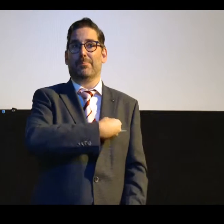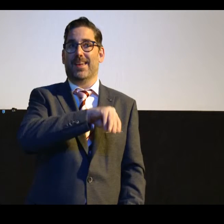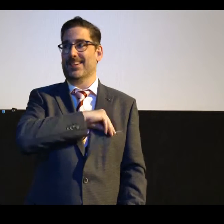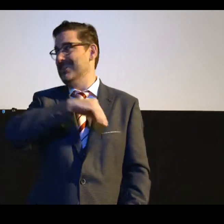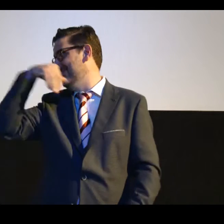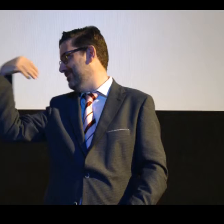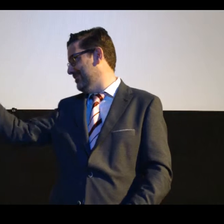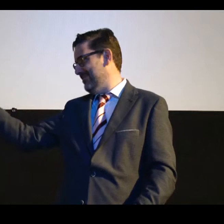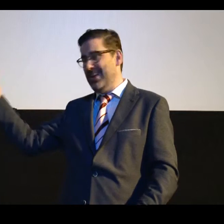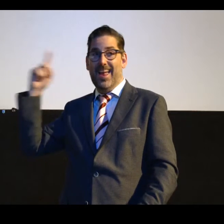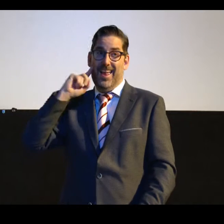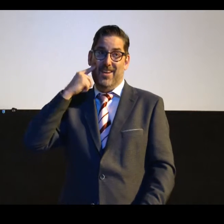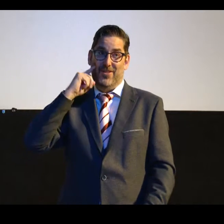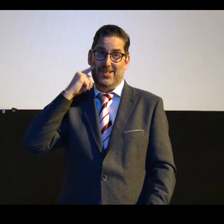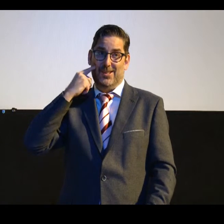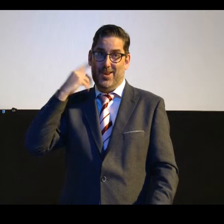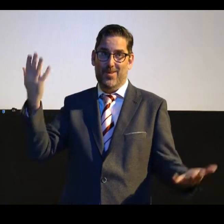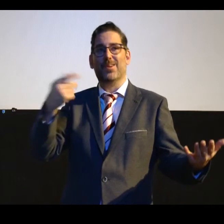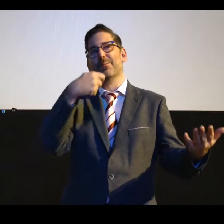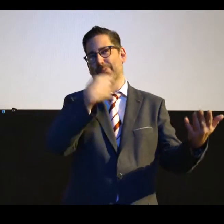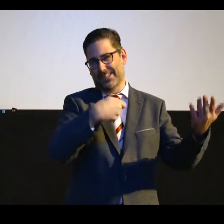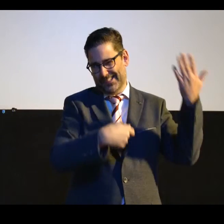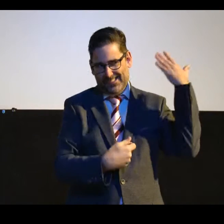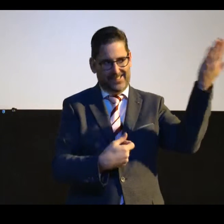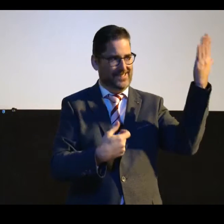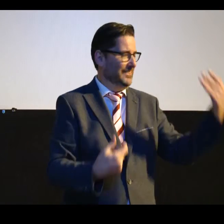Lolo, desde Suecia y desde España, contamos con Alfredo.